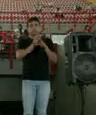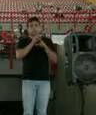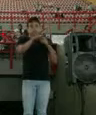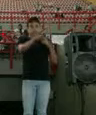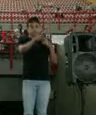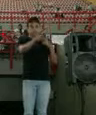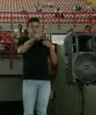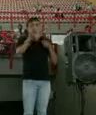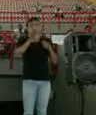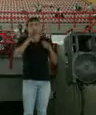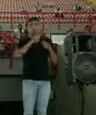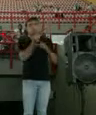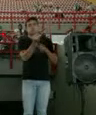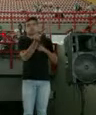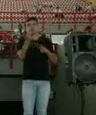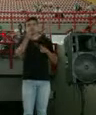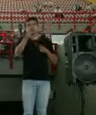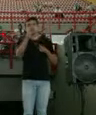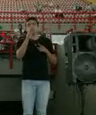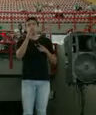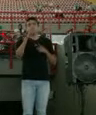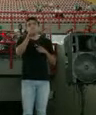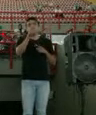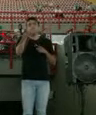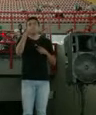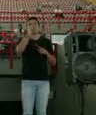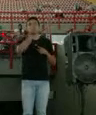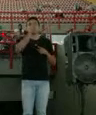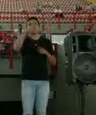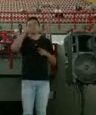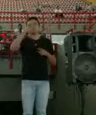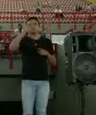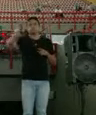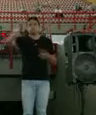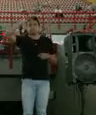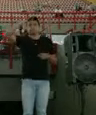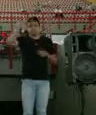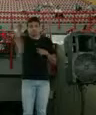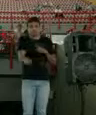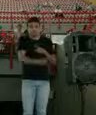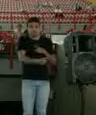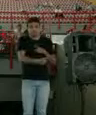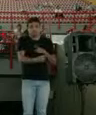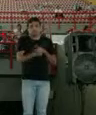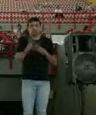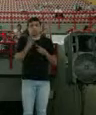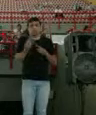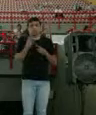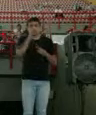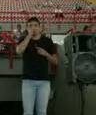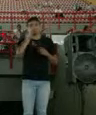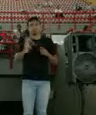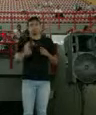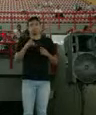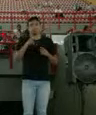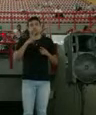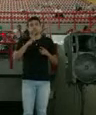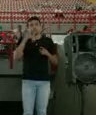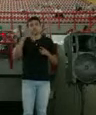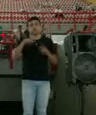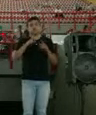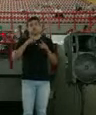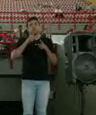ejaculação, tem que ter quantos gametinhas? 400 milhões. Um bocado, né? Isso gasta